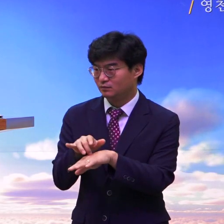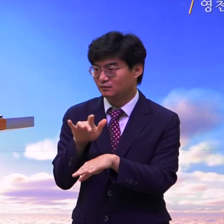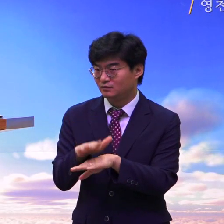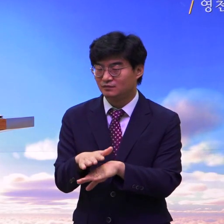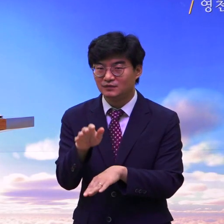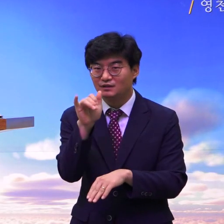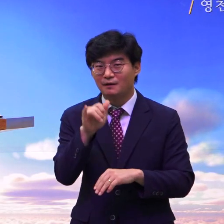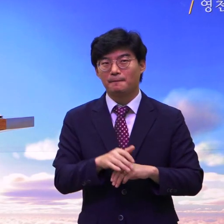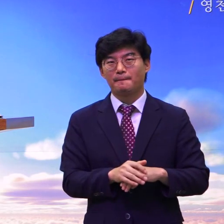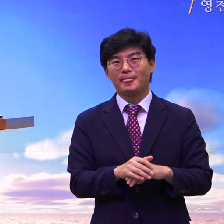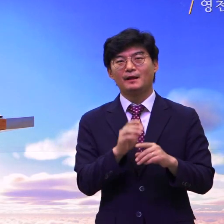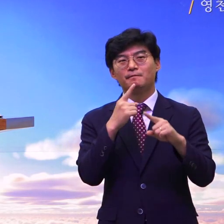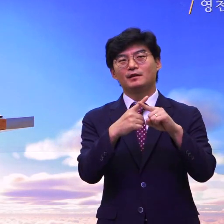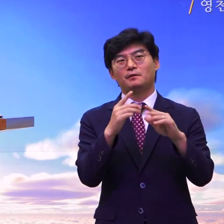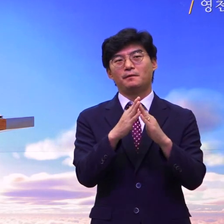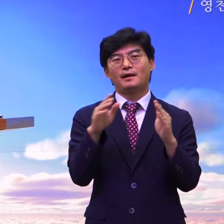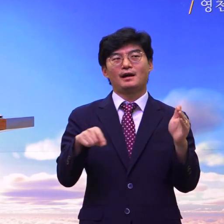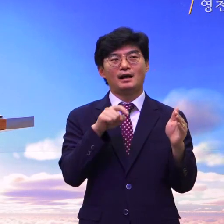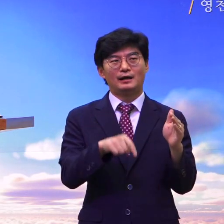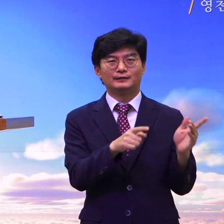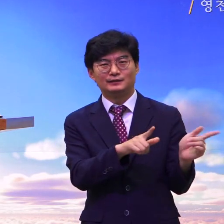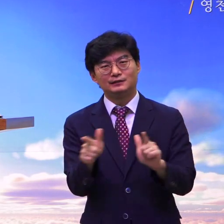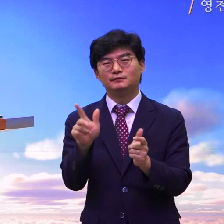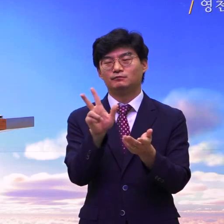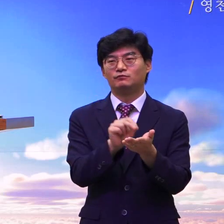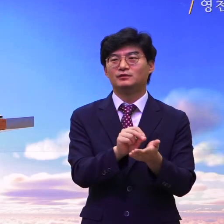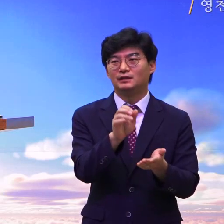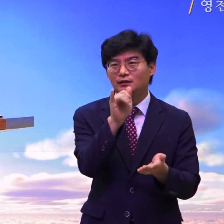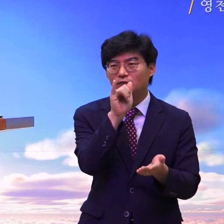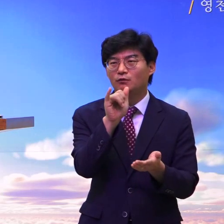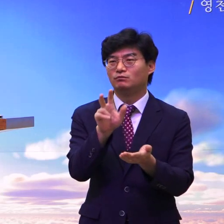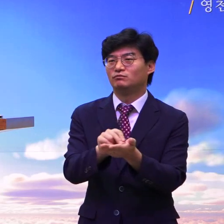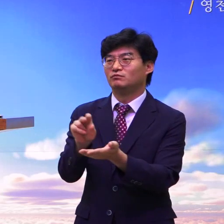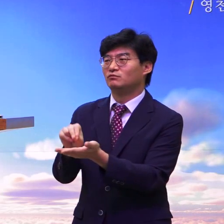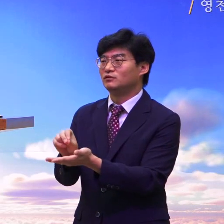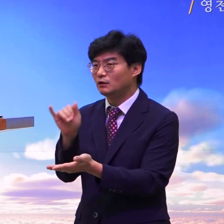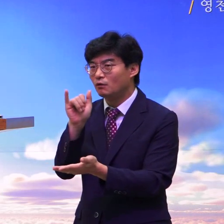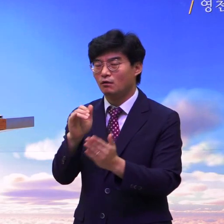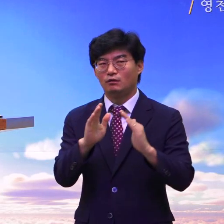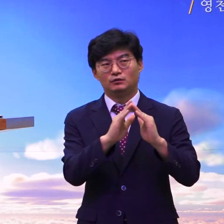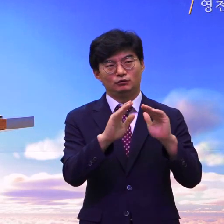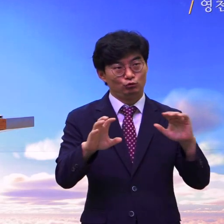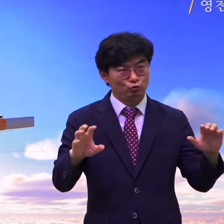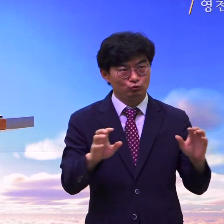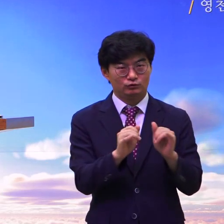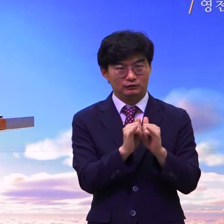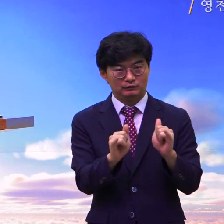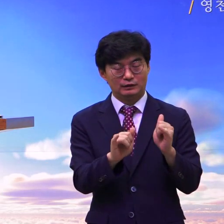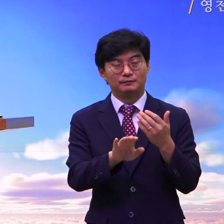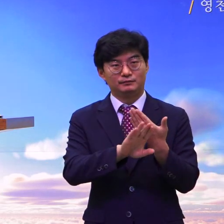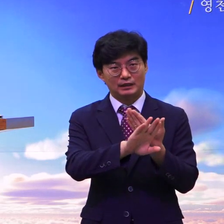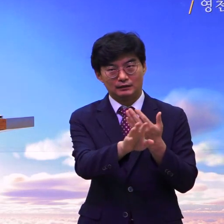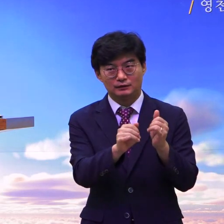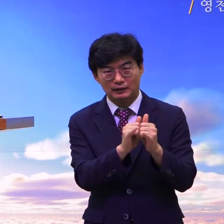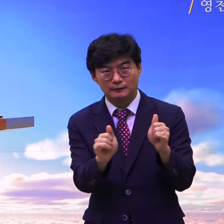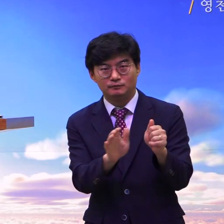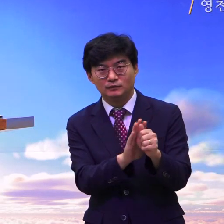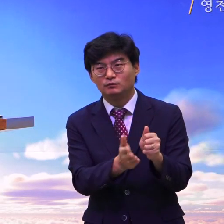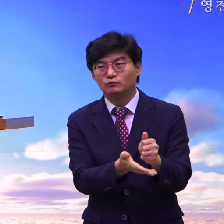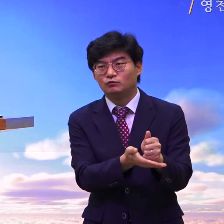말씀드린 대로 교회 안에는 늘 수많은 문제들이 있었고 또 이웃을 위한 하나님이 주신 사명을